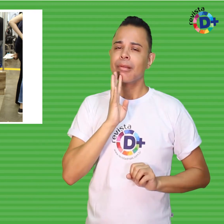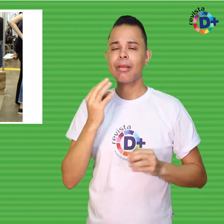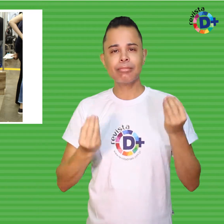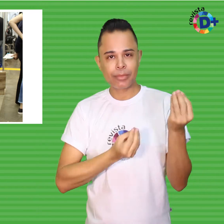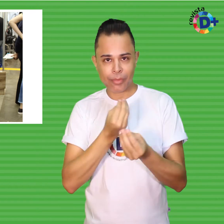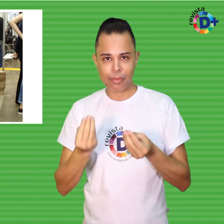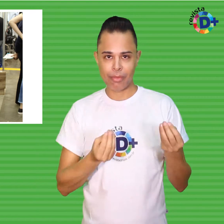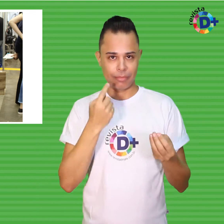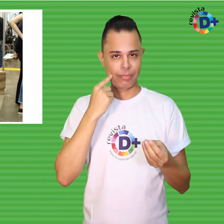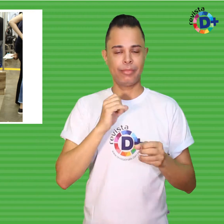site